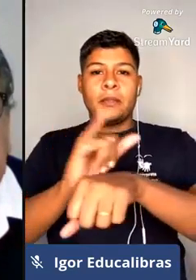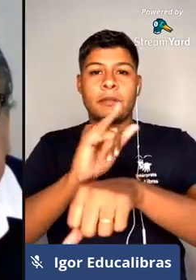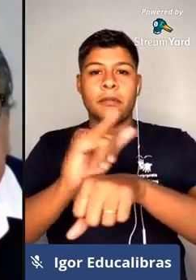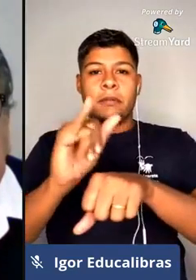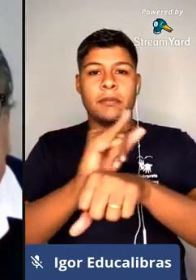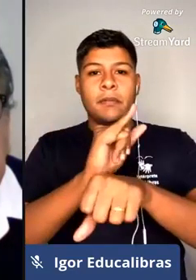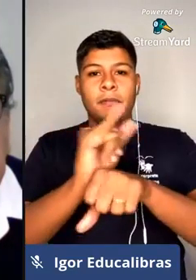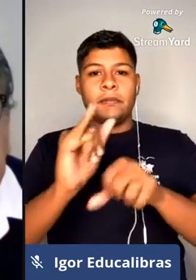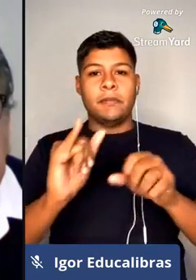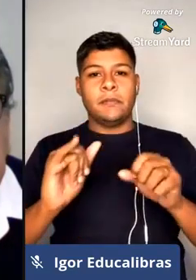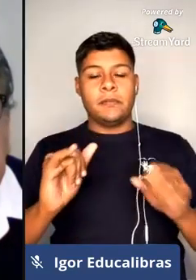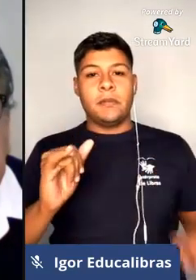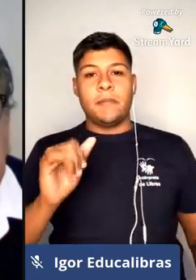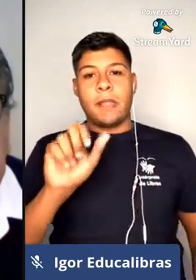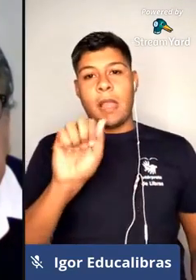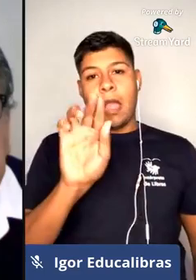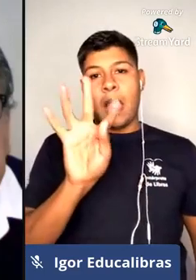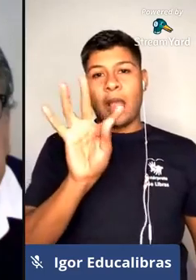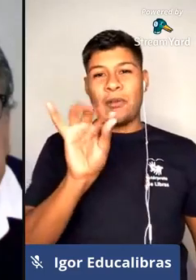autistas,